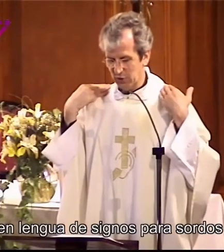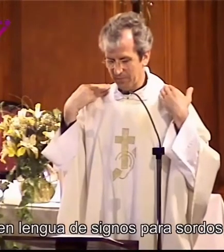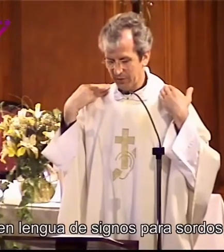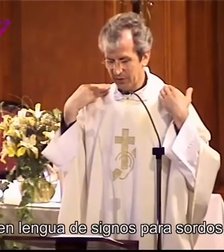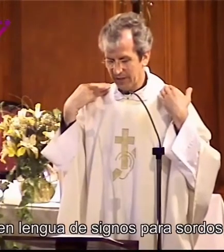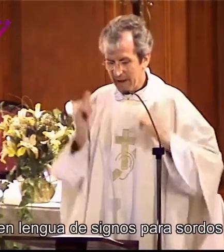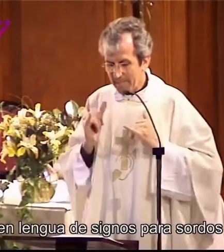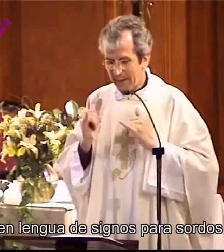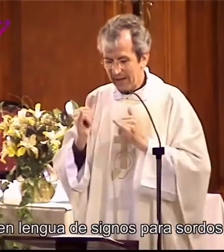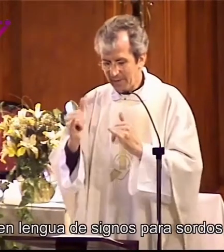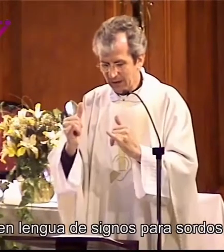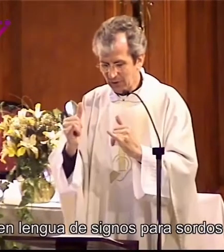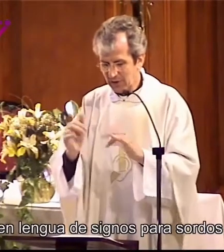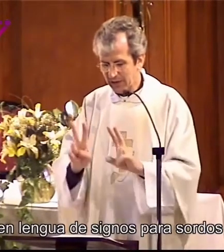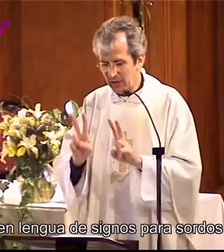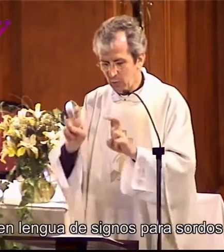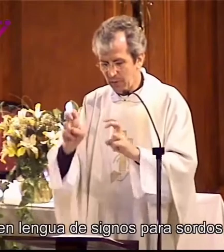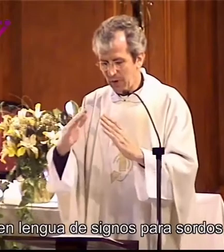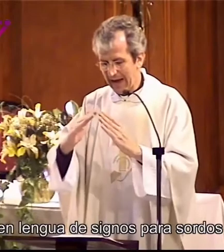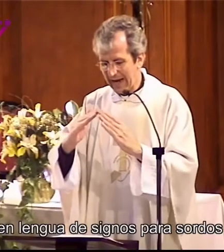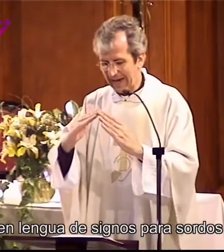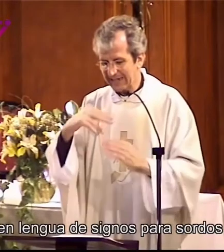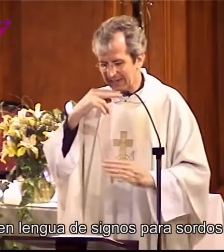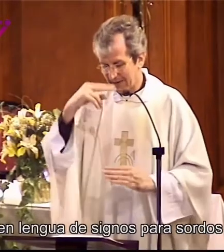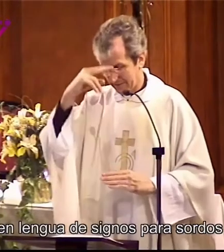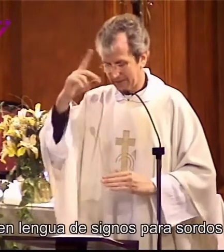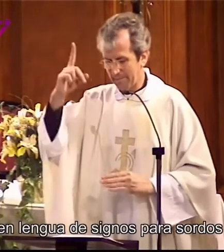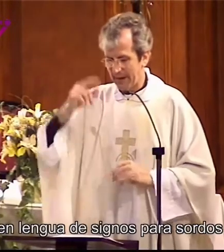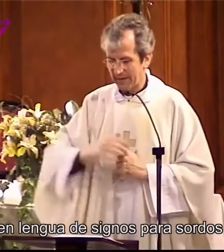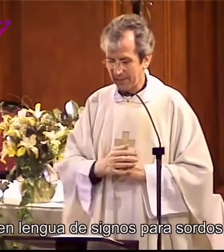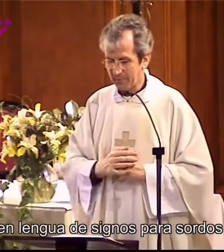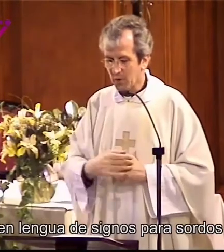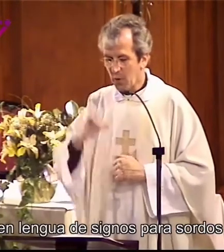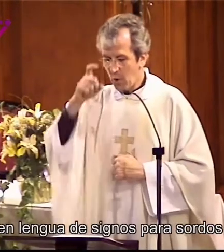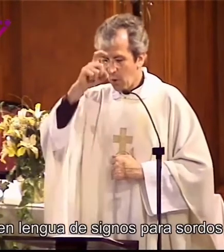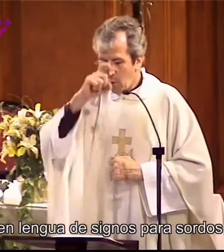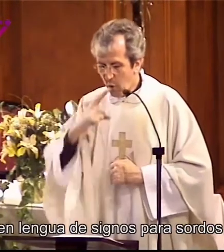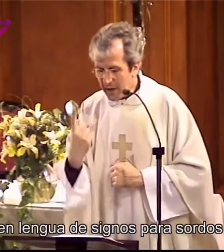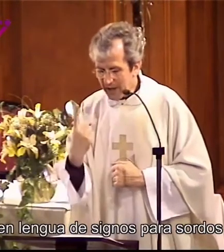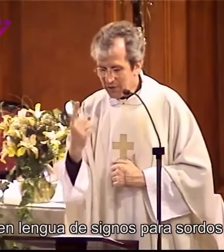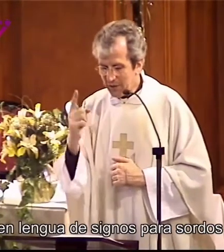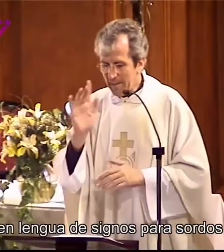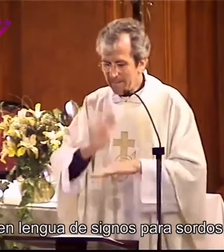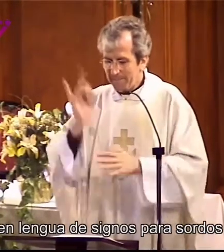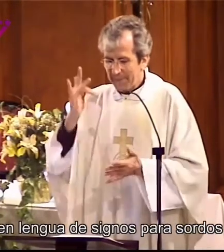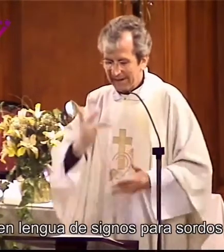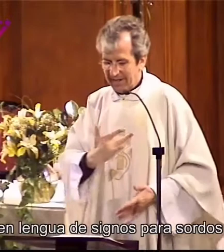hombros, para llevarnos de nuevo a la casa del Padre. Un año para ser